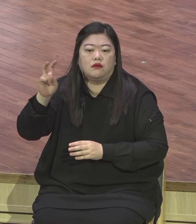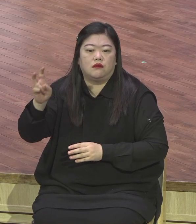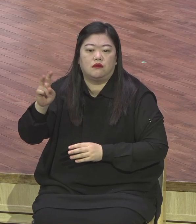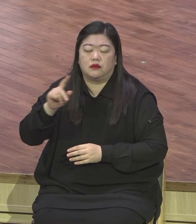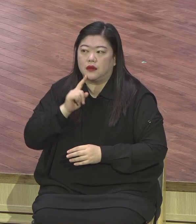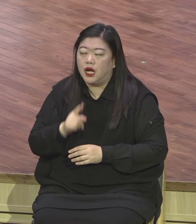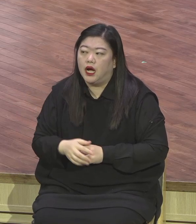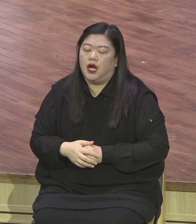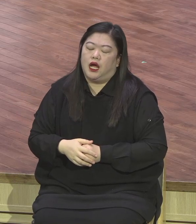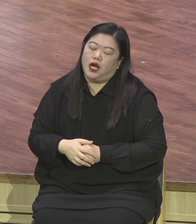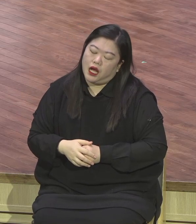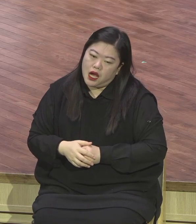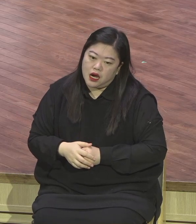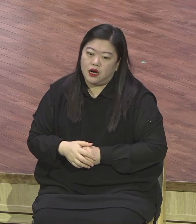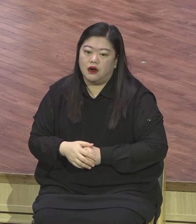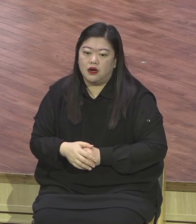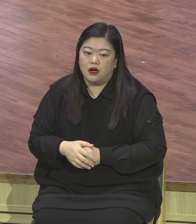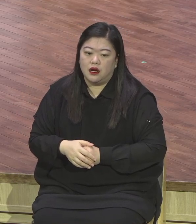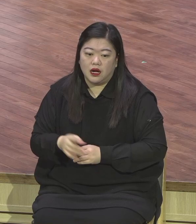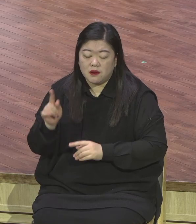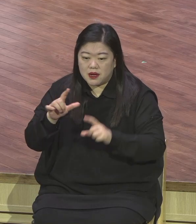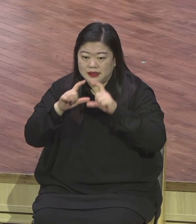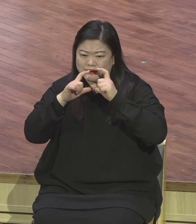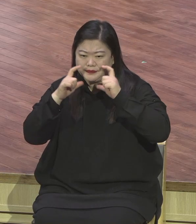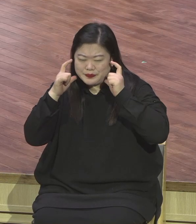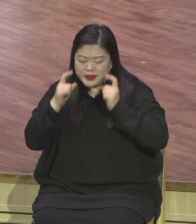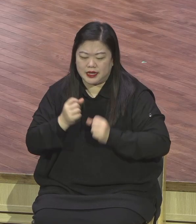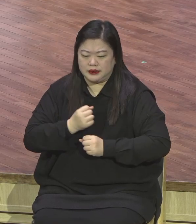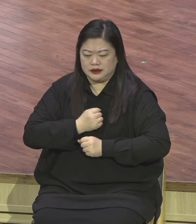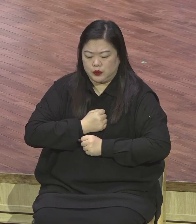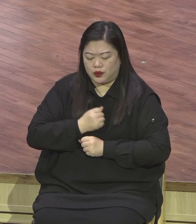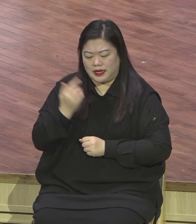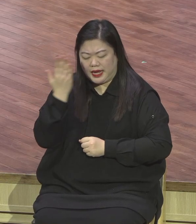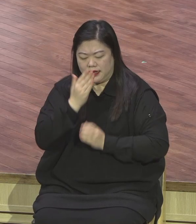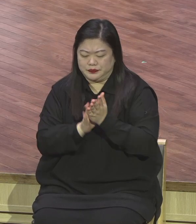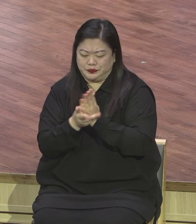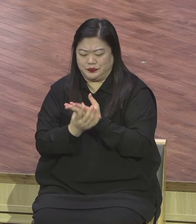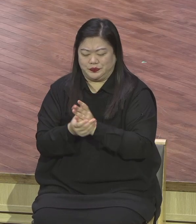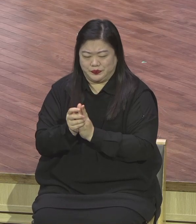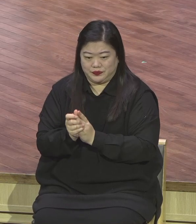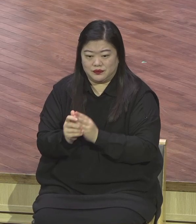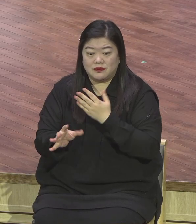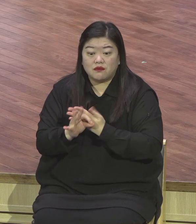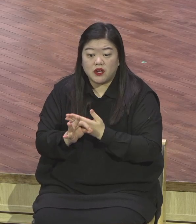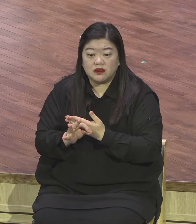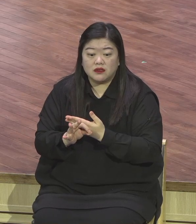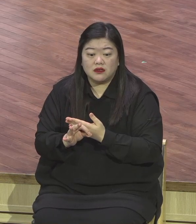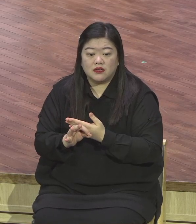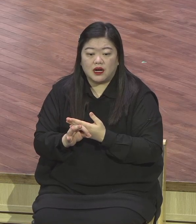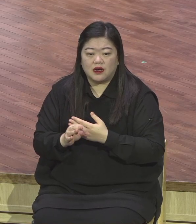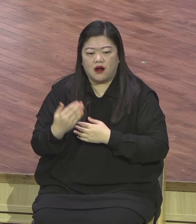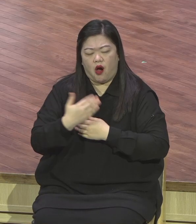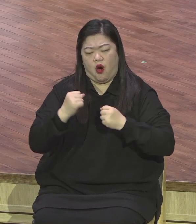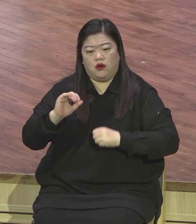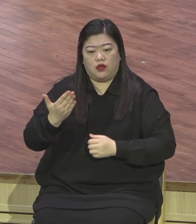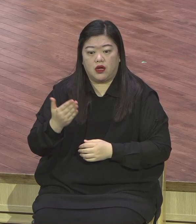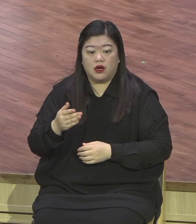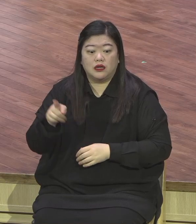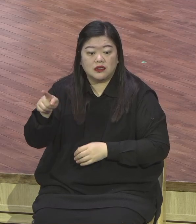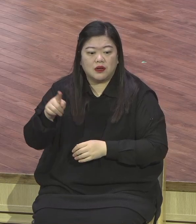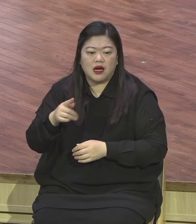많이 바뀔 것이다. 배달의 민족이 돈 많이 벌 것이다. 택배